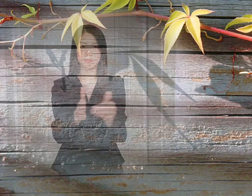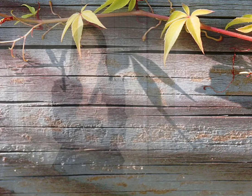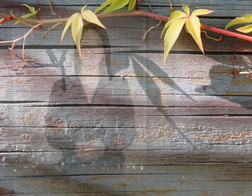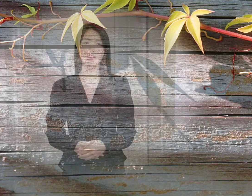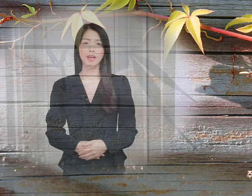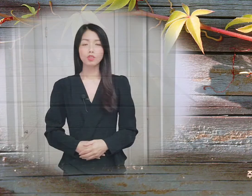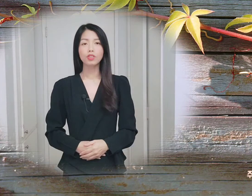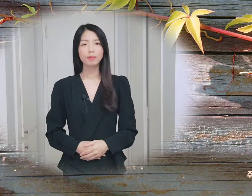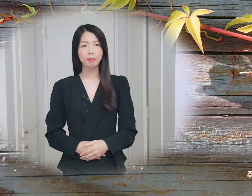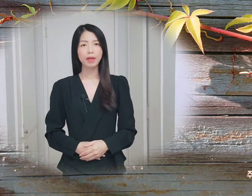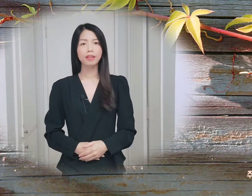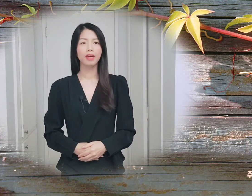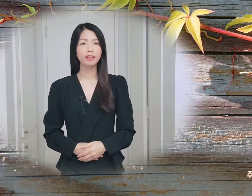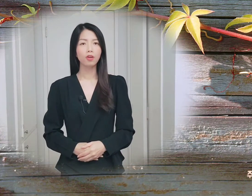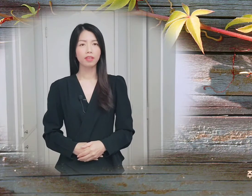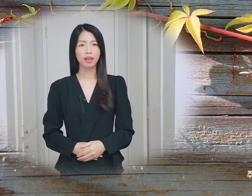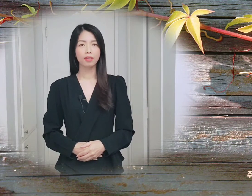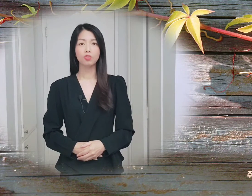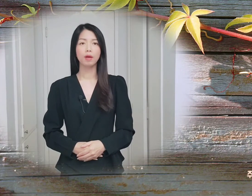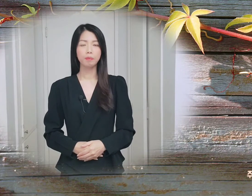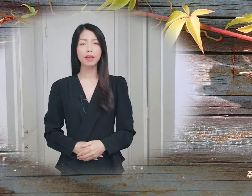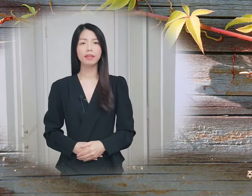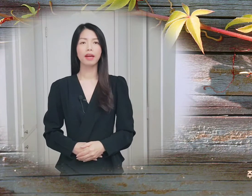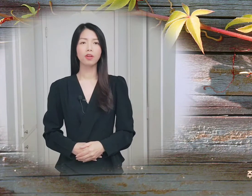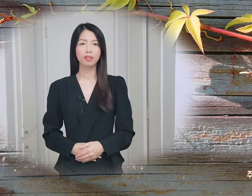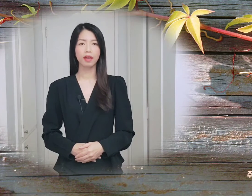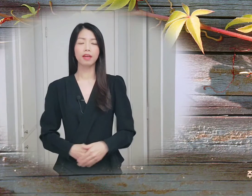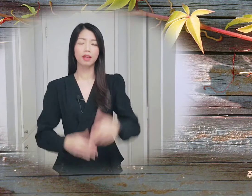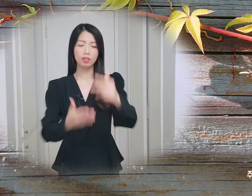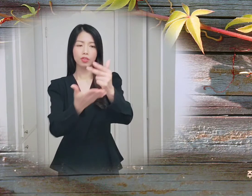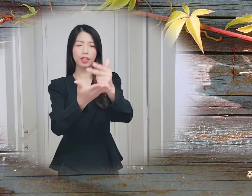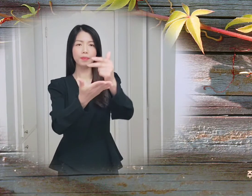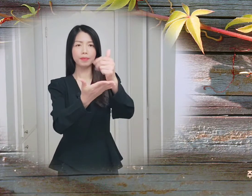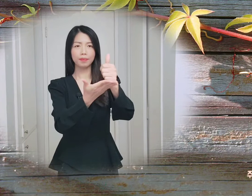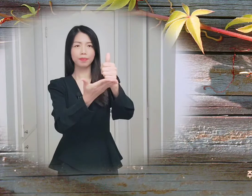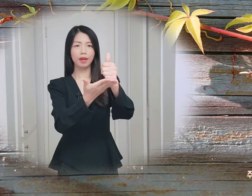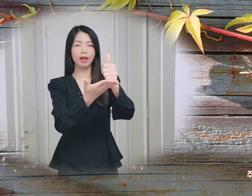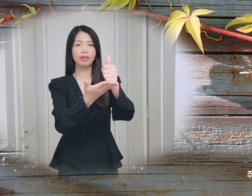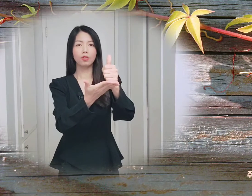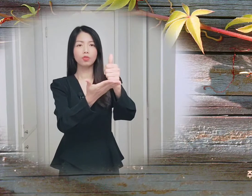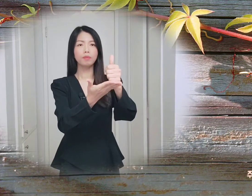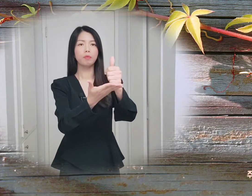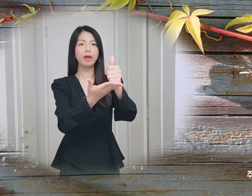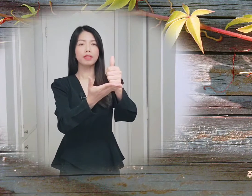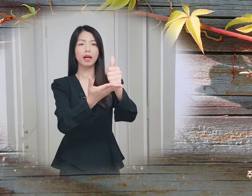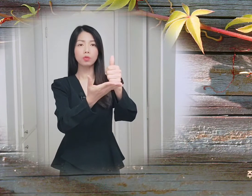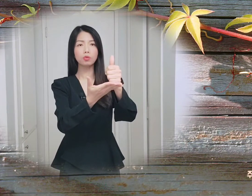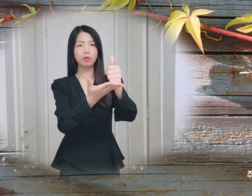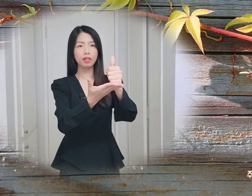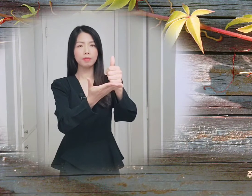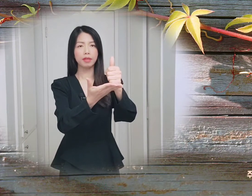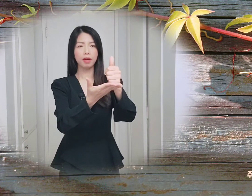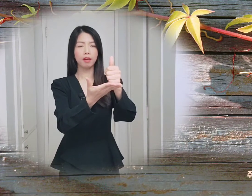앉으셨네. 주님 앞에 내가 서 있네. 주 앞에 내가 서 있네. 주님. 그리고 주님 옆에